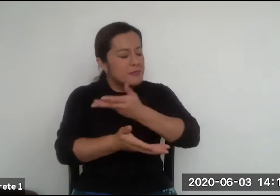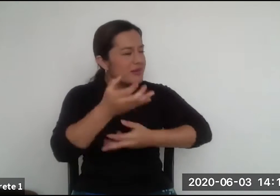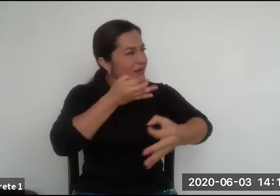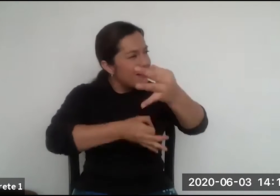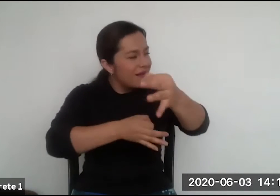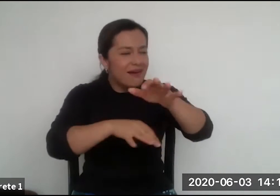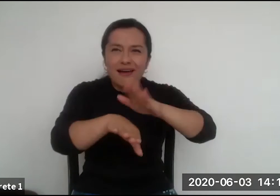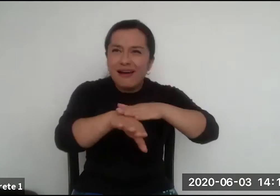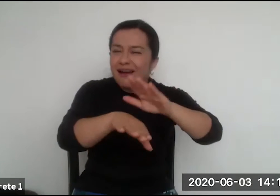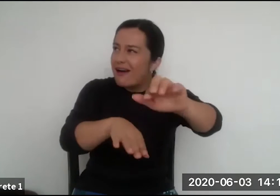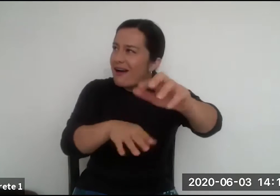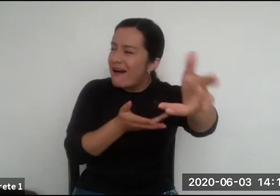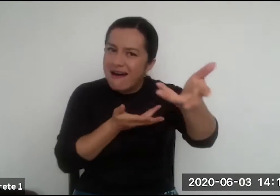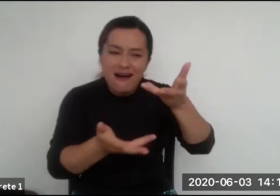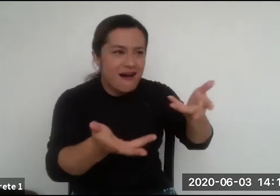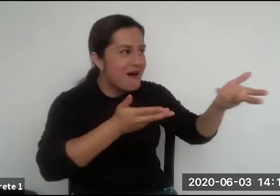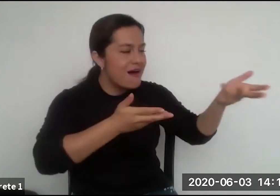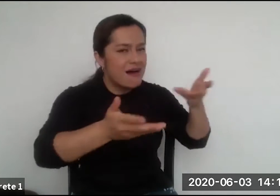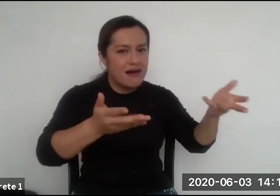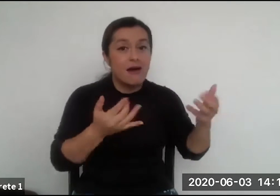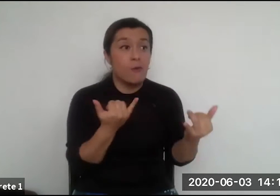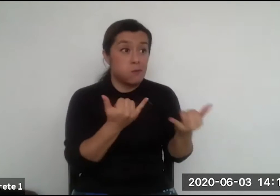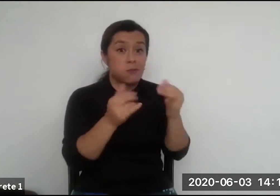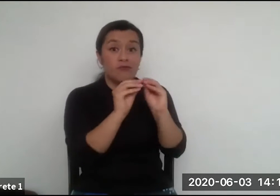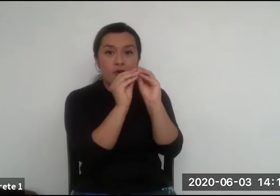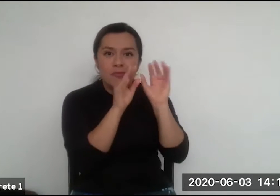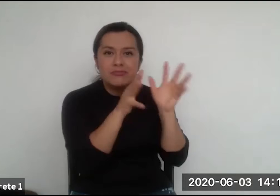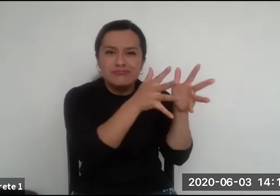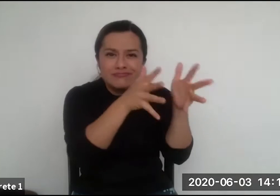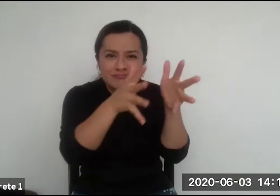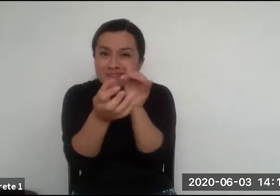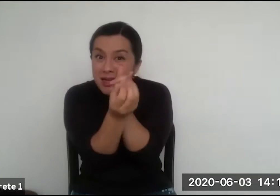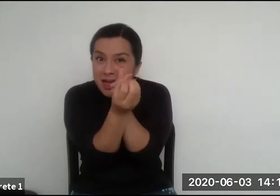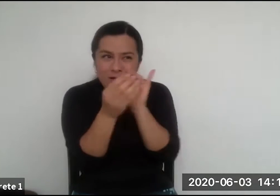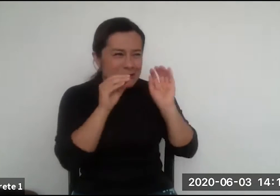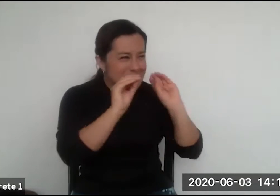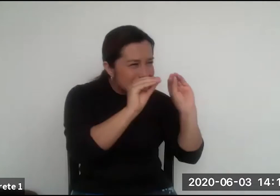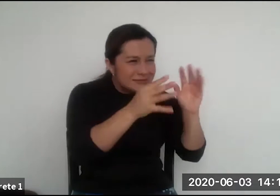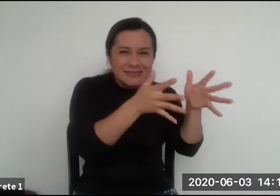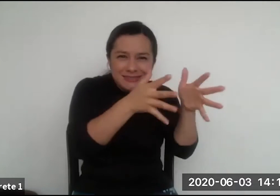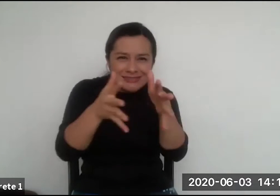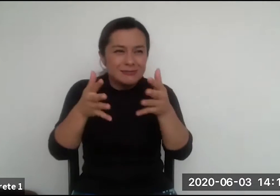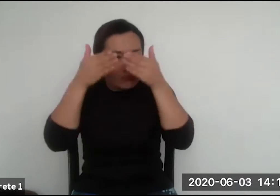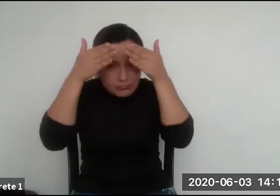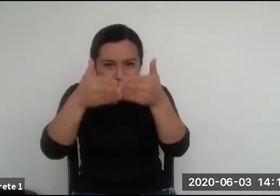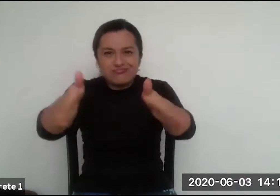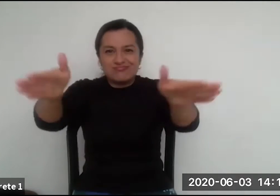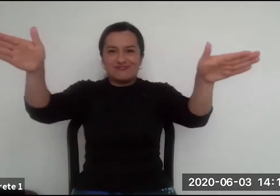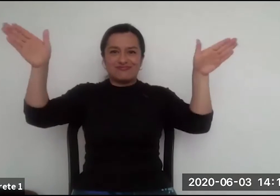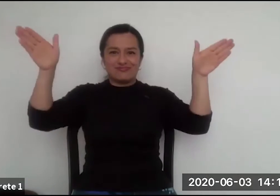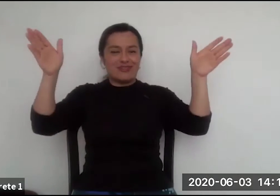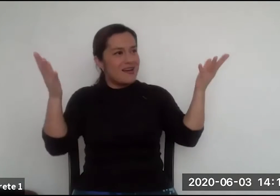otras pedagogías sean posibles, ¿no? Y pedagogías en el sentido más amplio, ¿no? En este